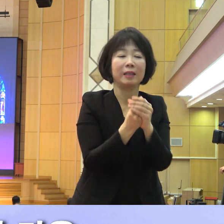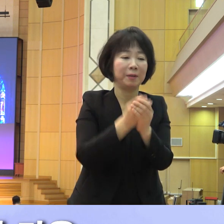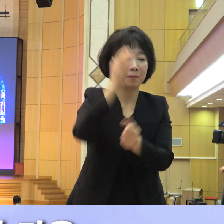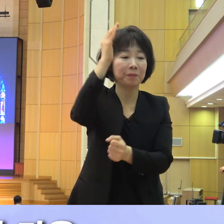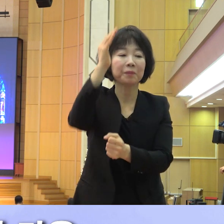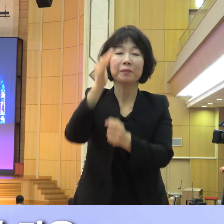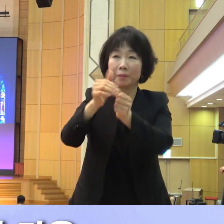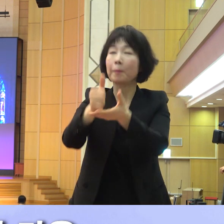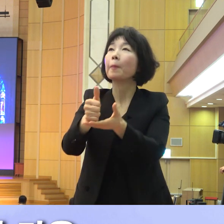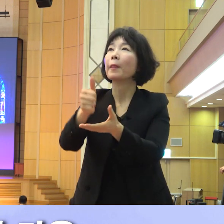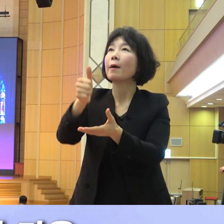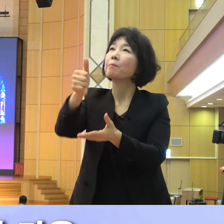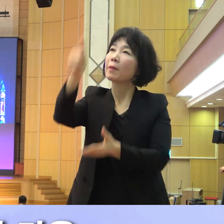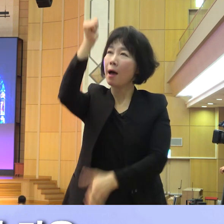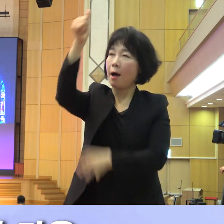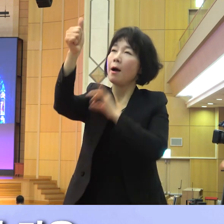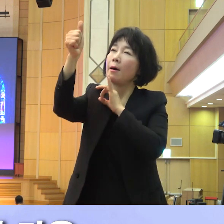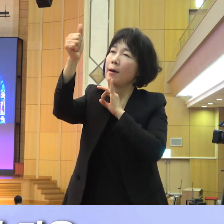온전히